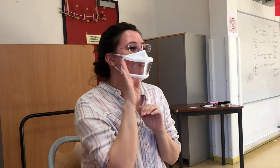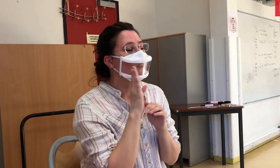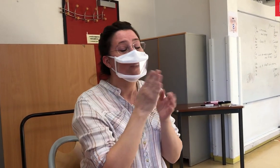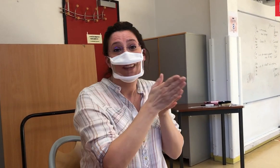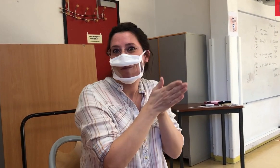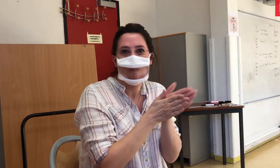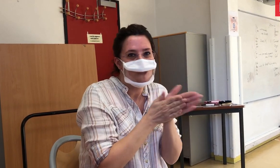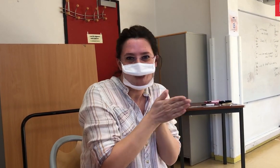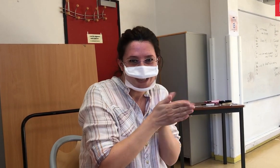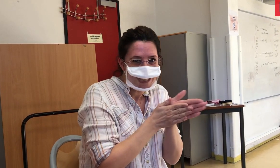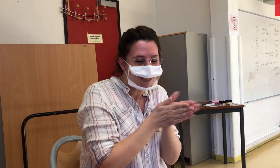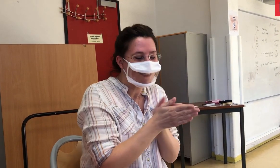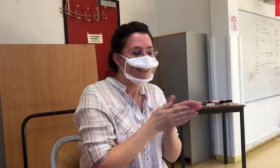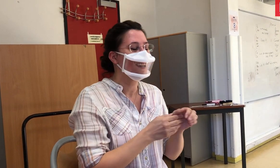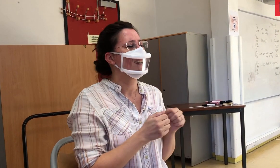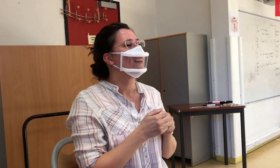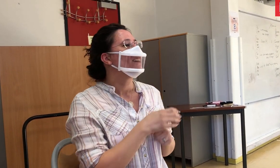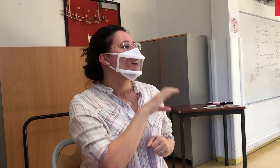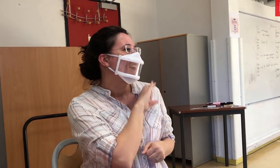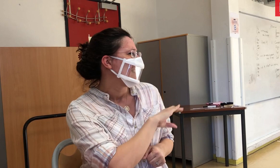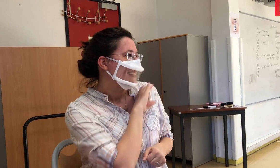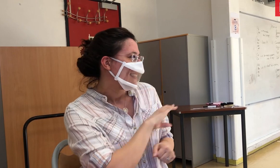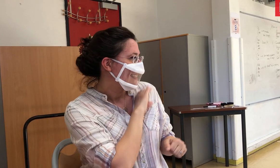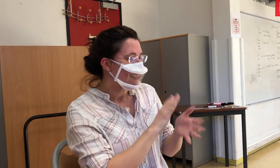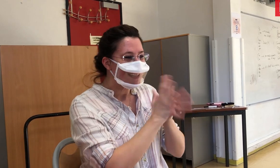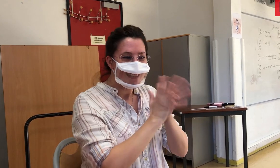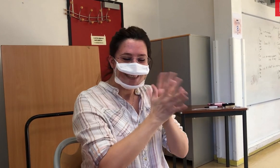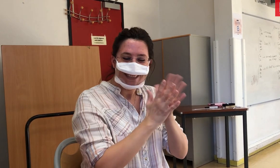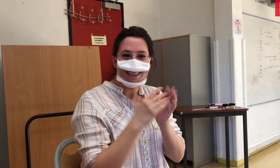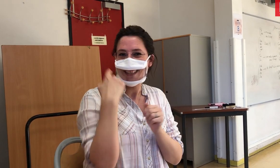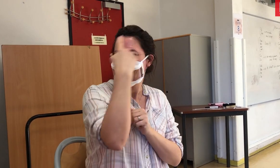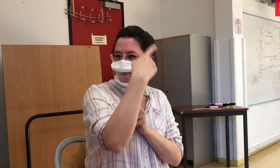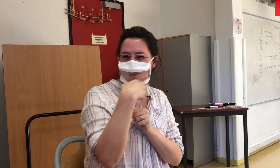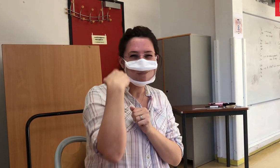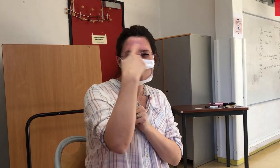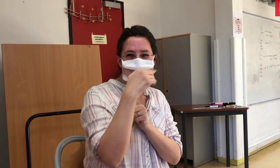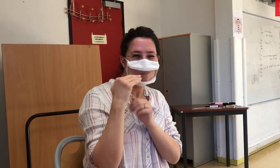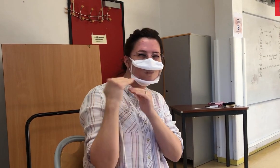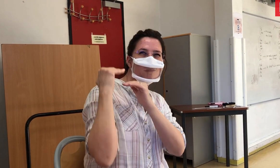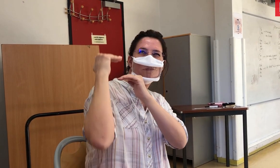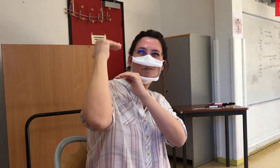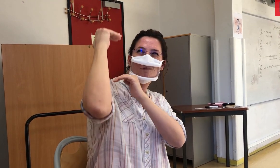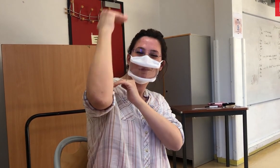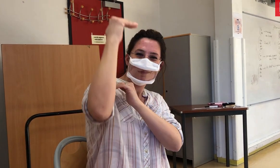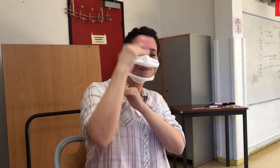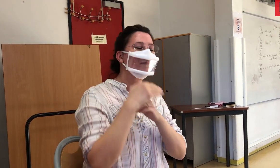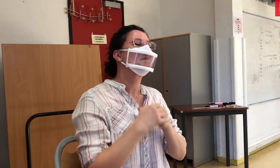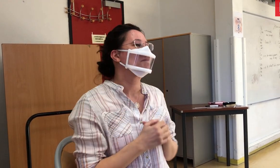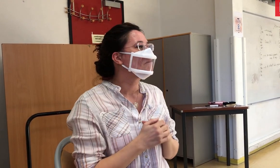est d'une gentillesse et d'une motivation. Ils essayent de signer avec le visage. Et puis là, franchement,